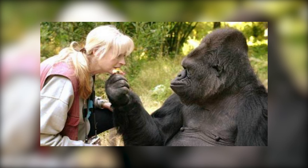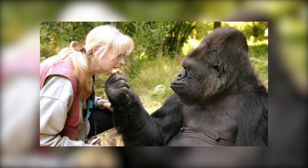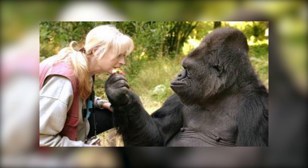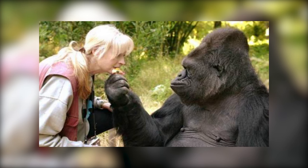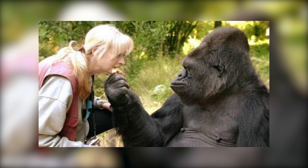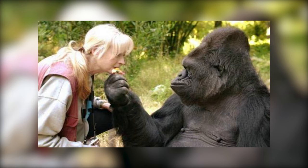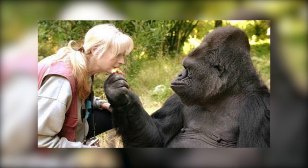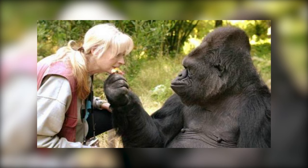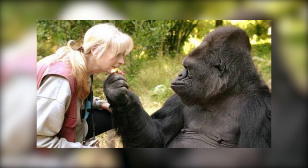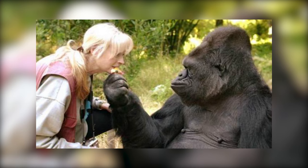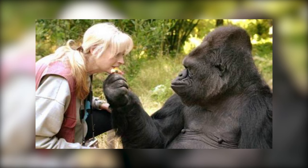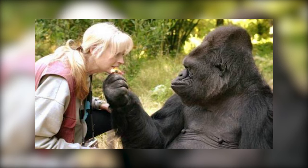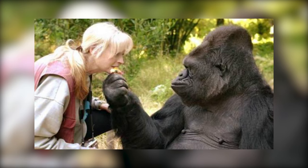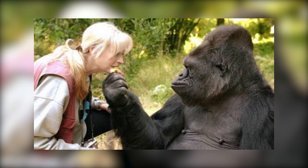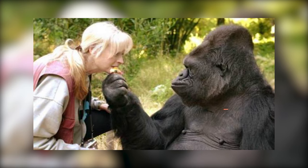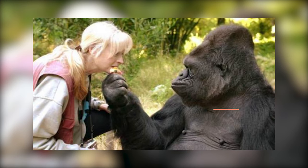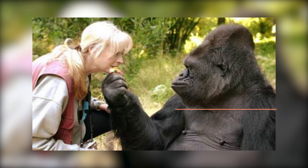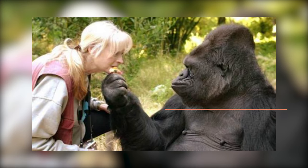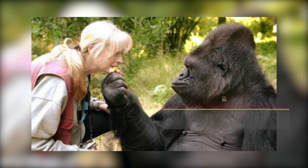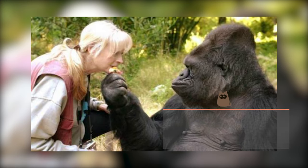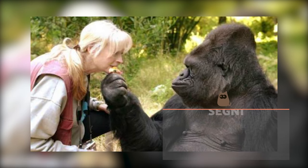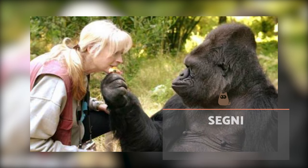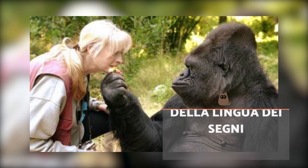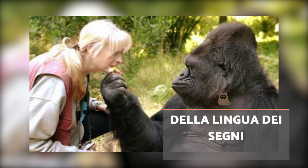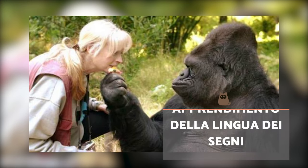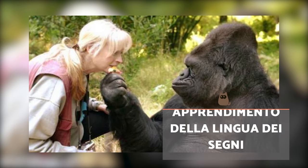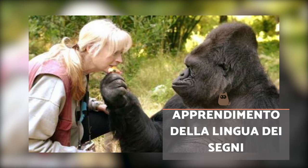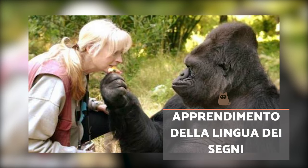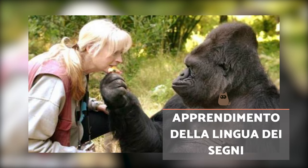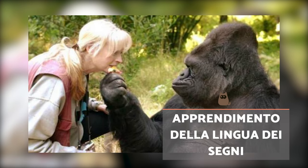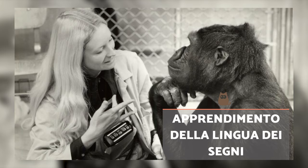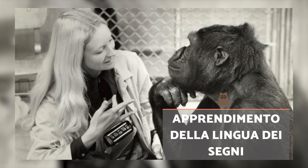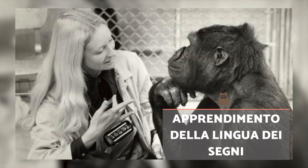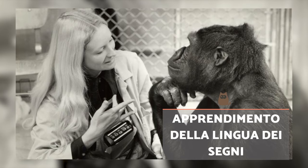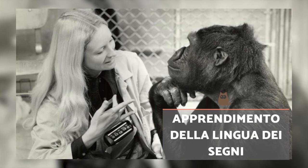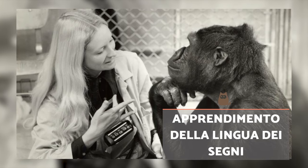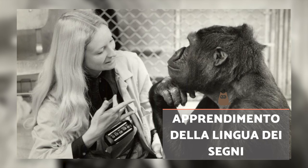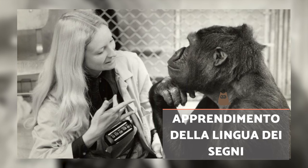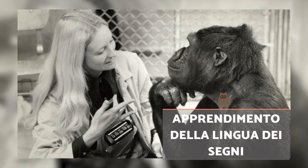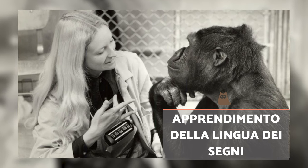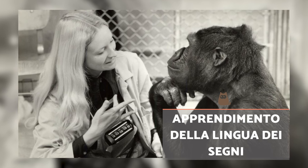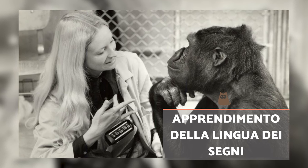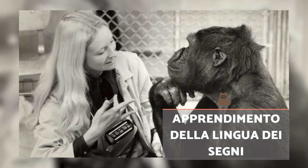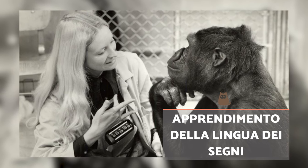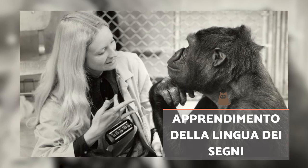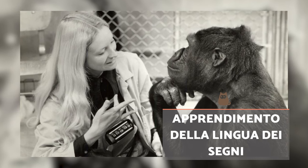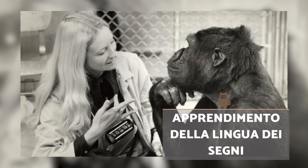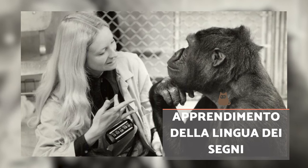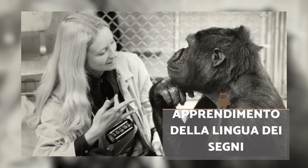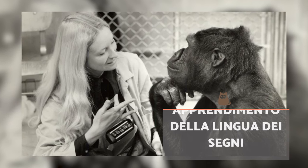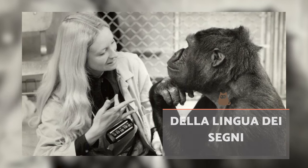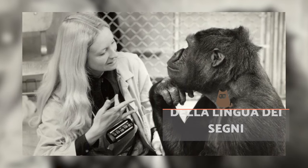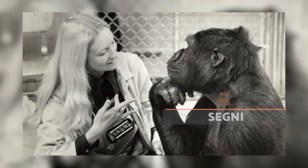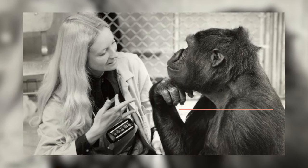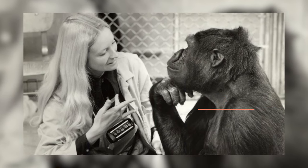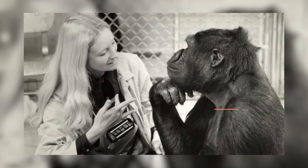trascorso il resto della sua vita con lei. Per insegnare la lingua dei segni di Coco e per comunicare con lei, Penny la crebbe come una bambina.